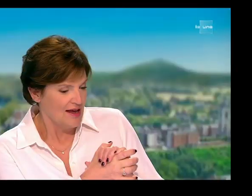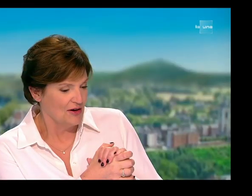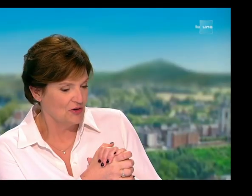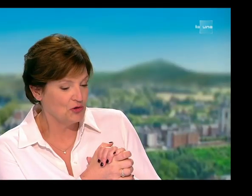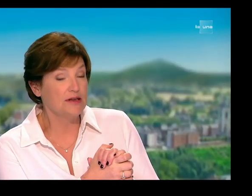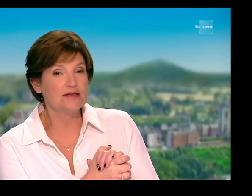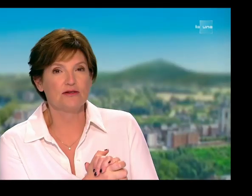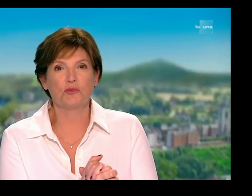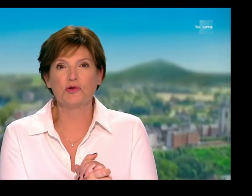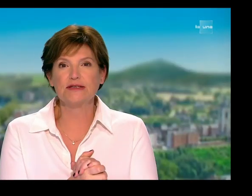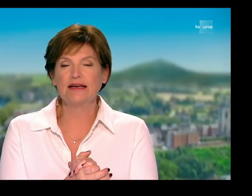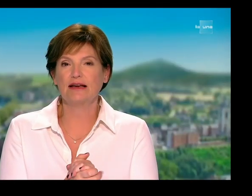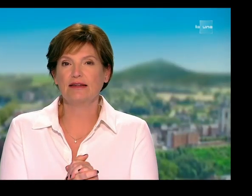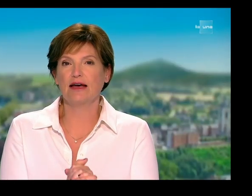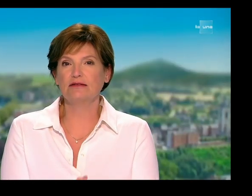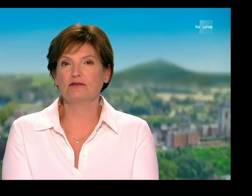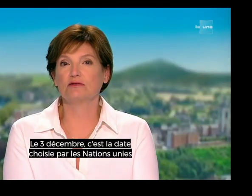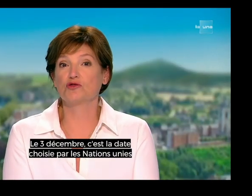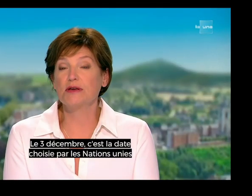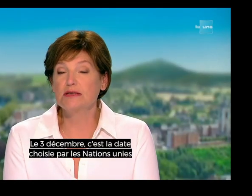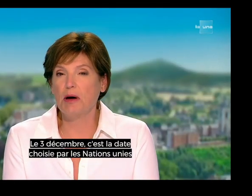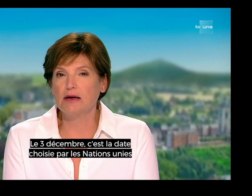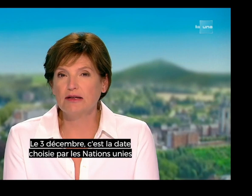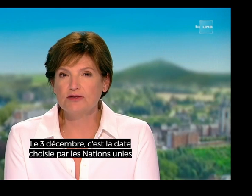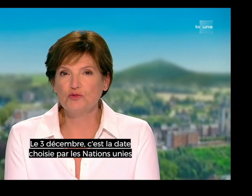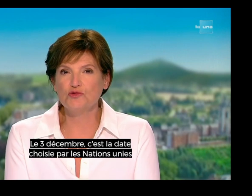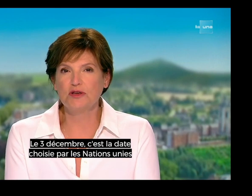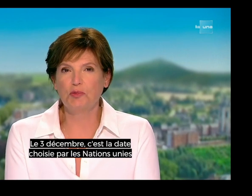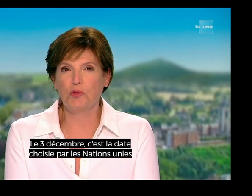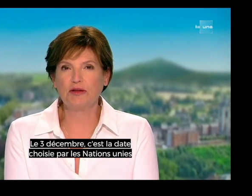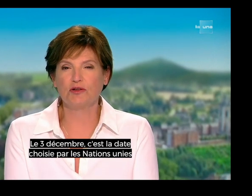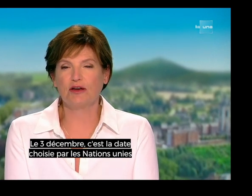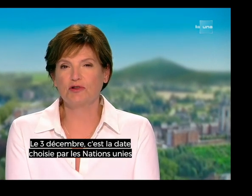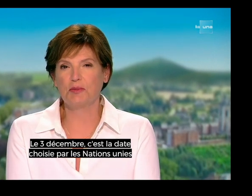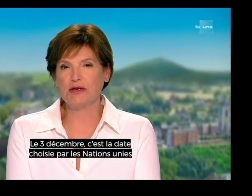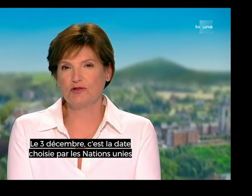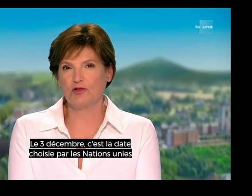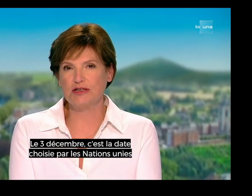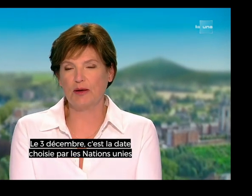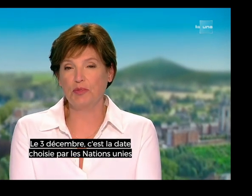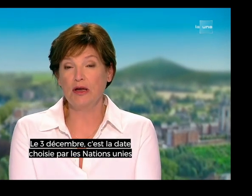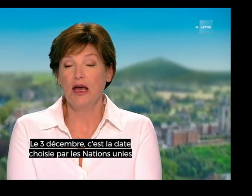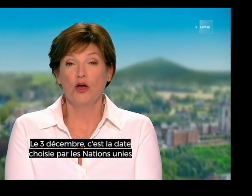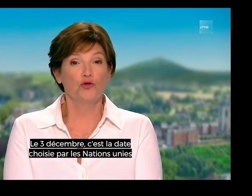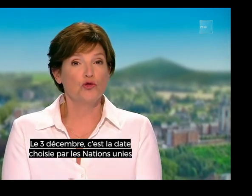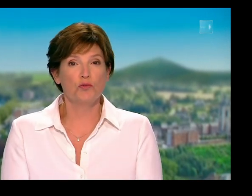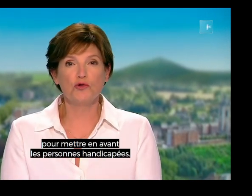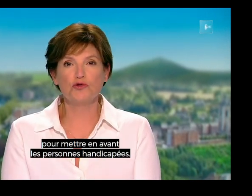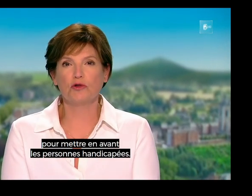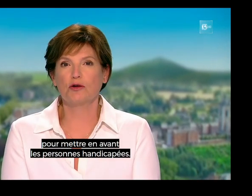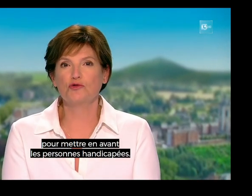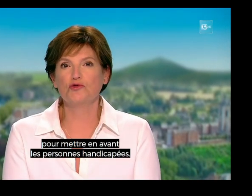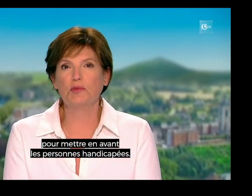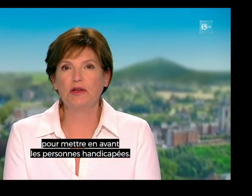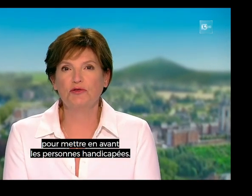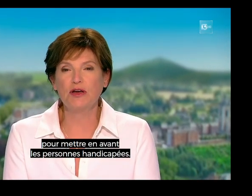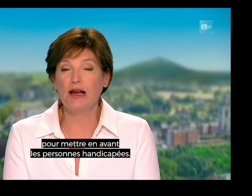Le 3 décembre, c'est la date choisie par les Nations Unies pour mettre en avant les personnes handicapées. Toute mesure d'inclusion est bénéfique. La